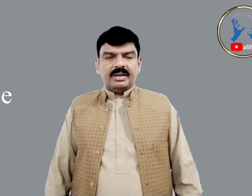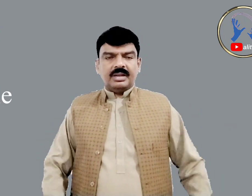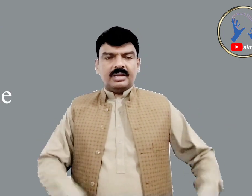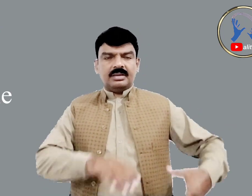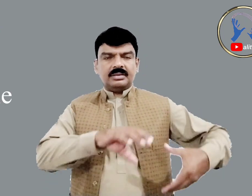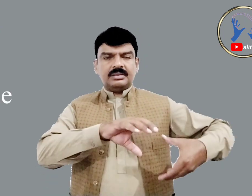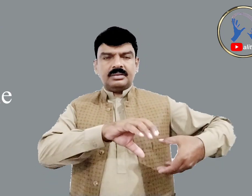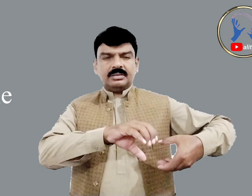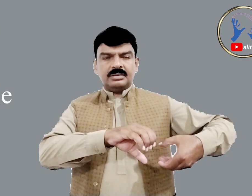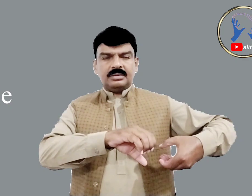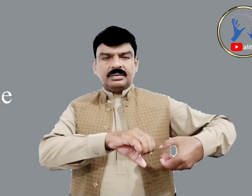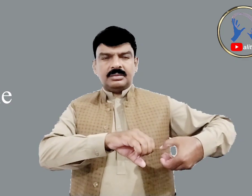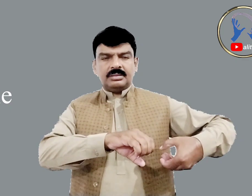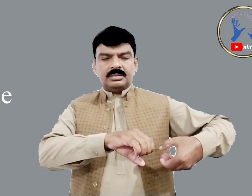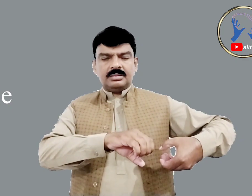बंडल